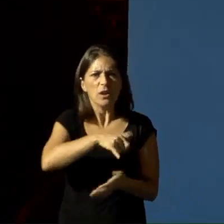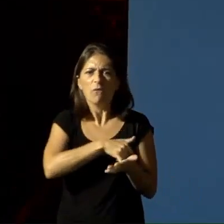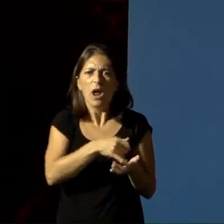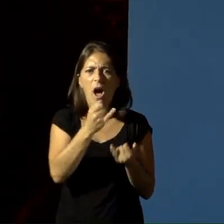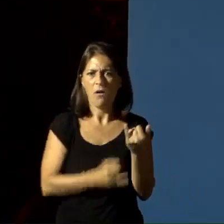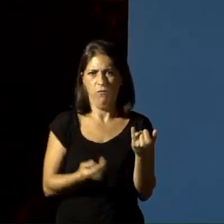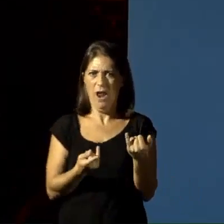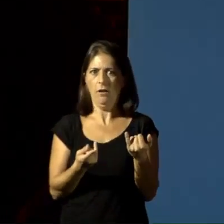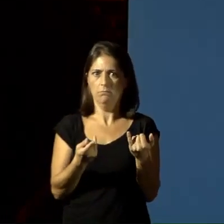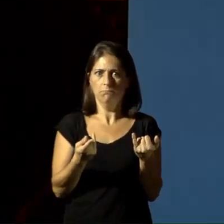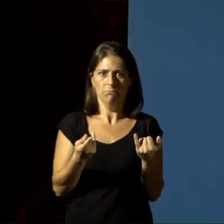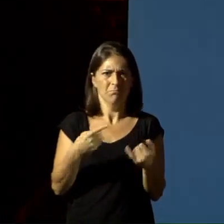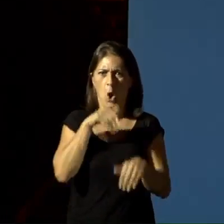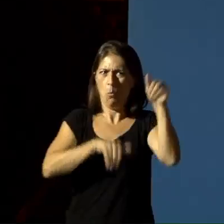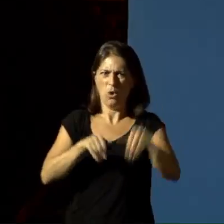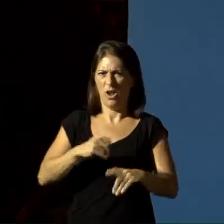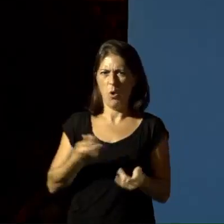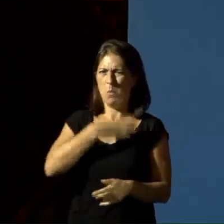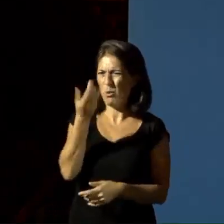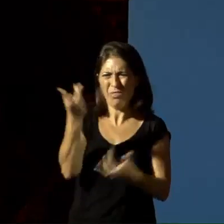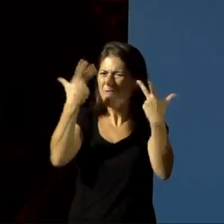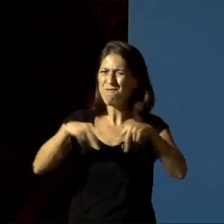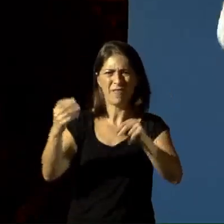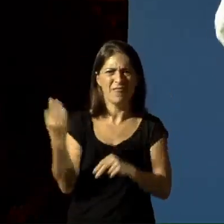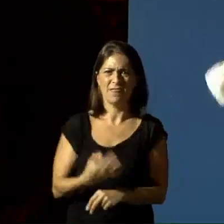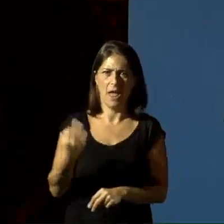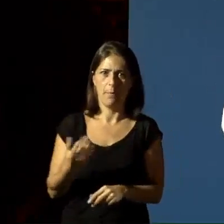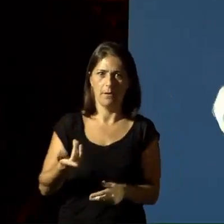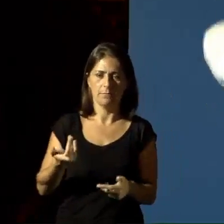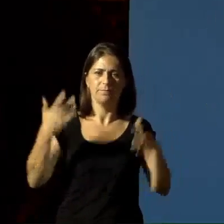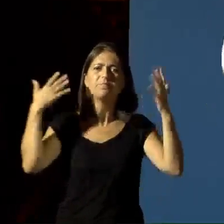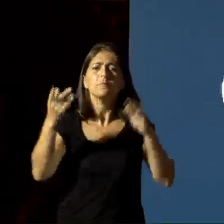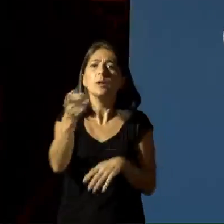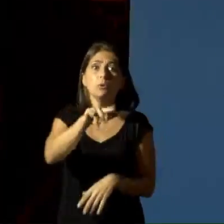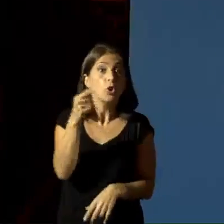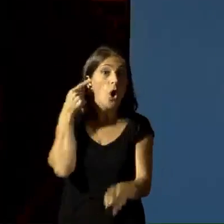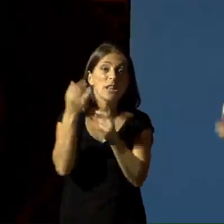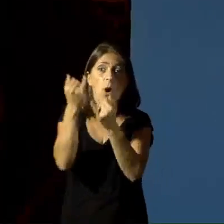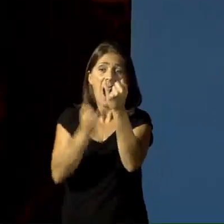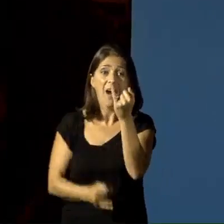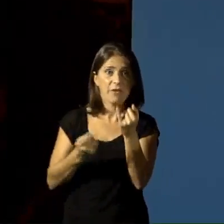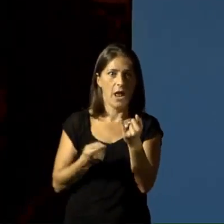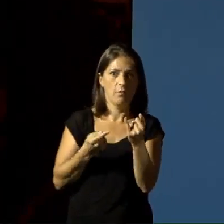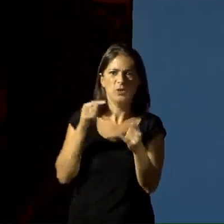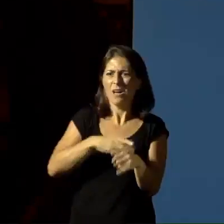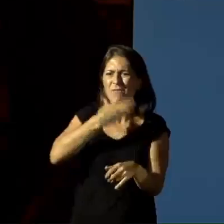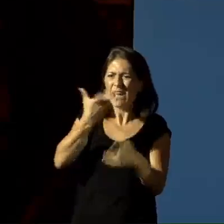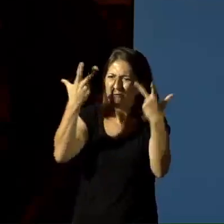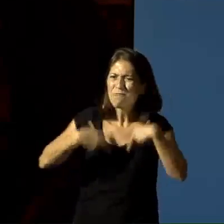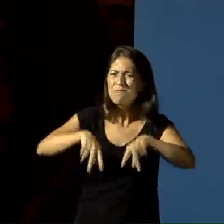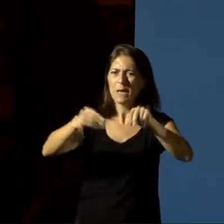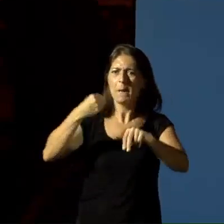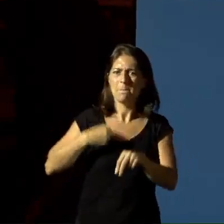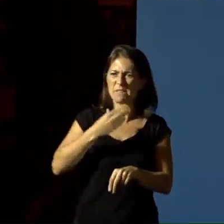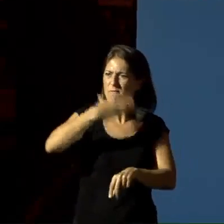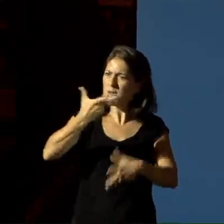de precariedade. Esa vergoña ten que acabar. Dixo Castelao, para que acabe esta vergoña, para que acabe